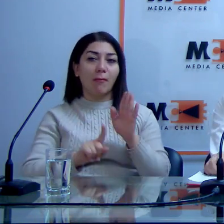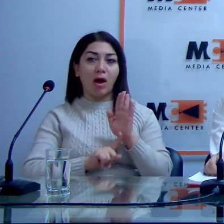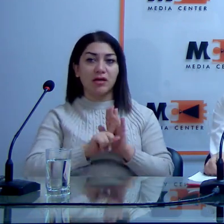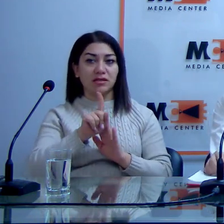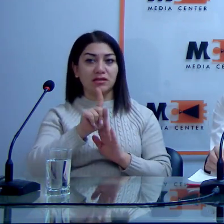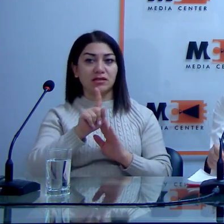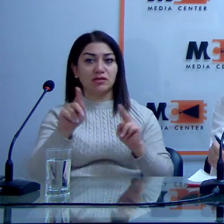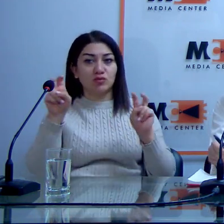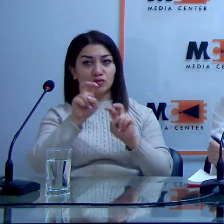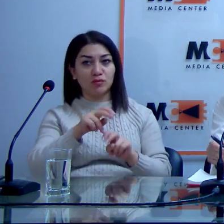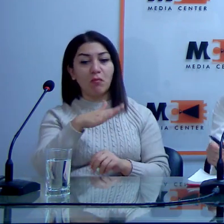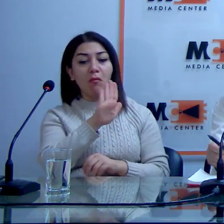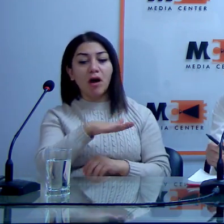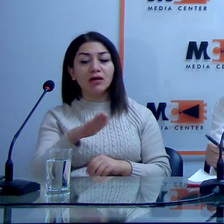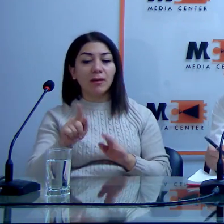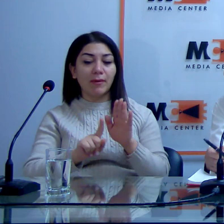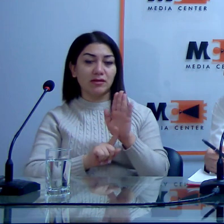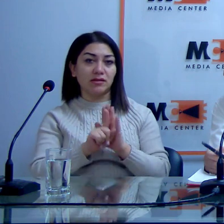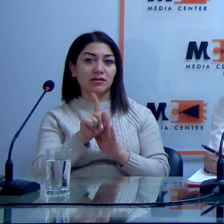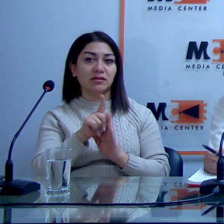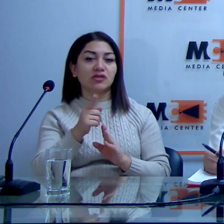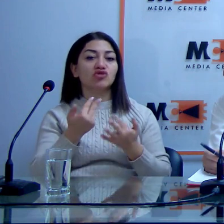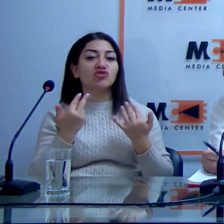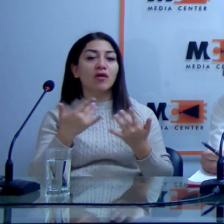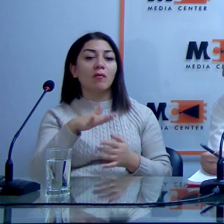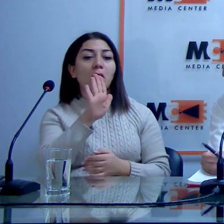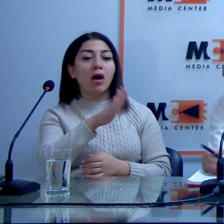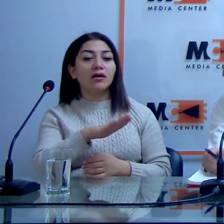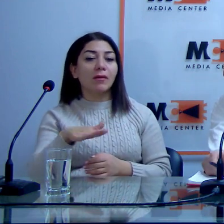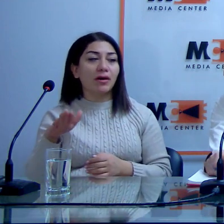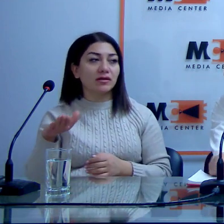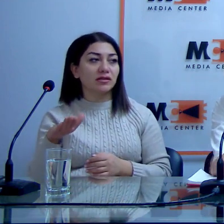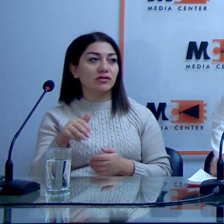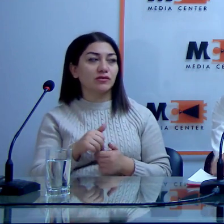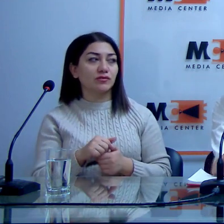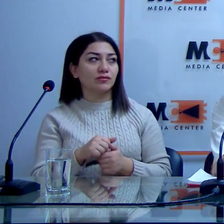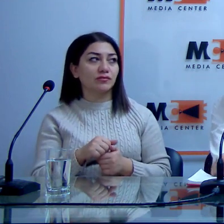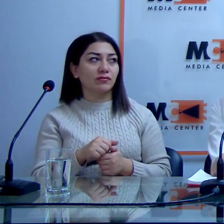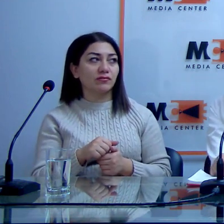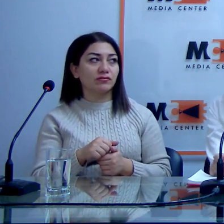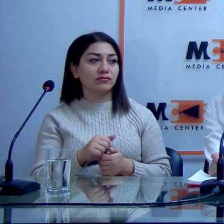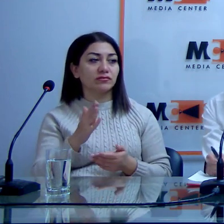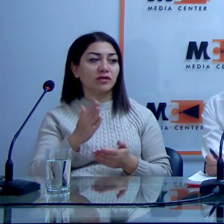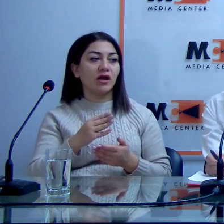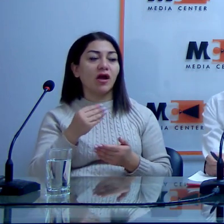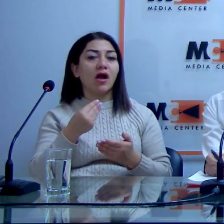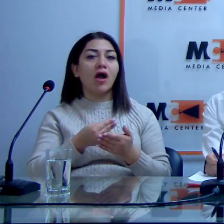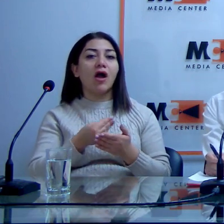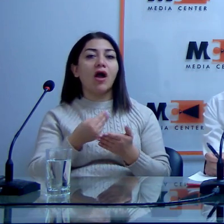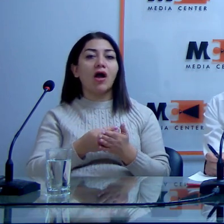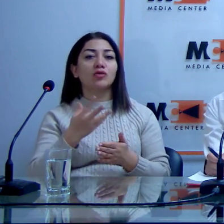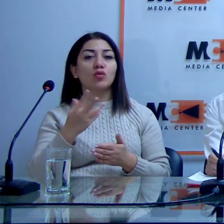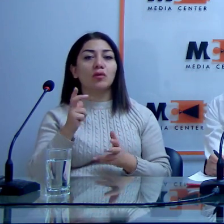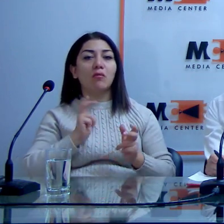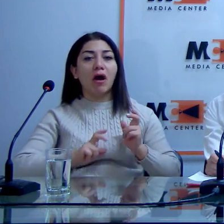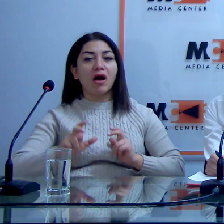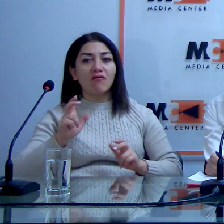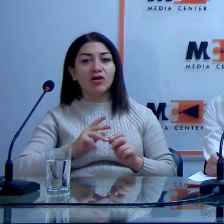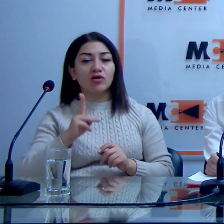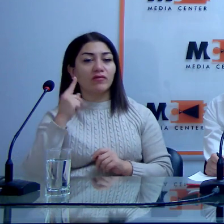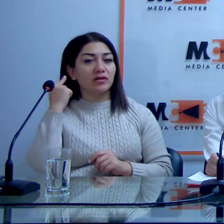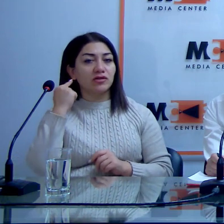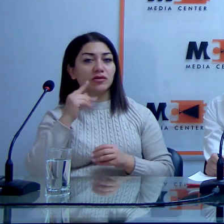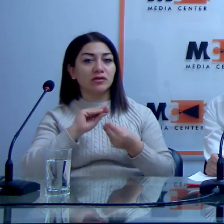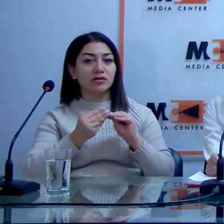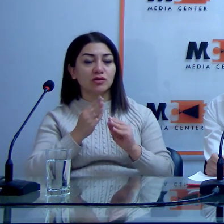սկսել ուսումնասիրությունը, որքանով են օրինակ մանկապարտեզներում արկահատուկ մանկավարժներ, ովքեր ունեն լսողության